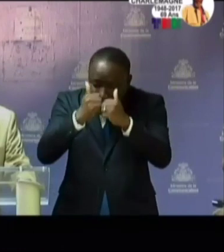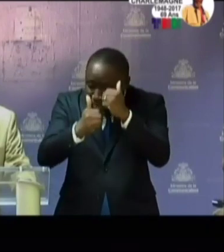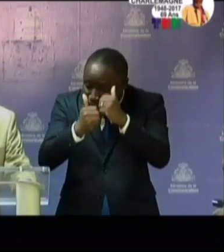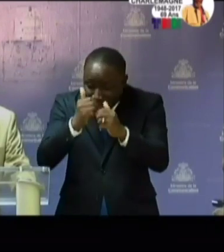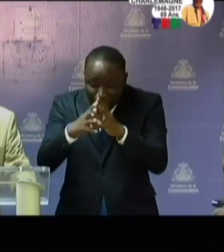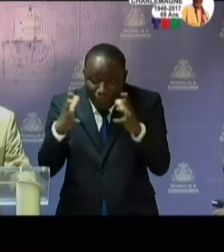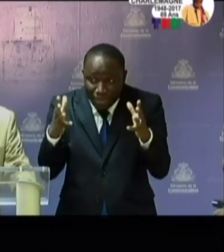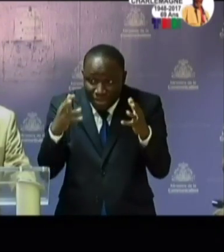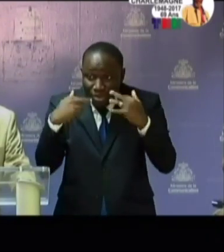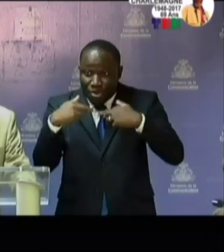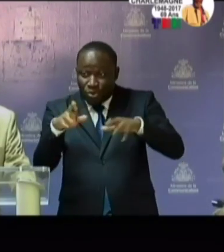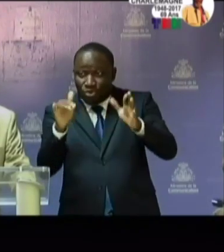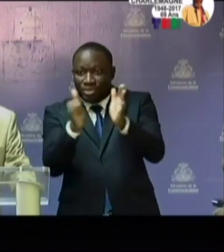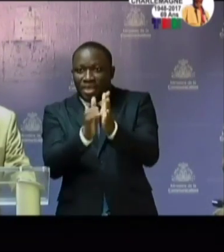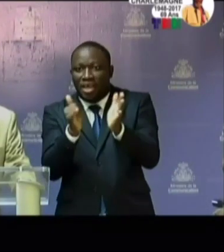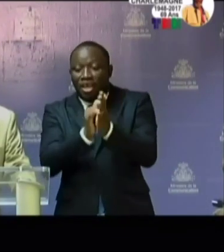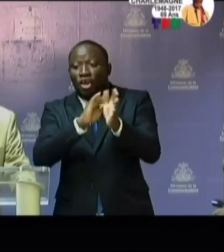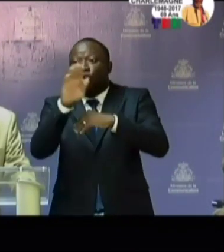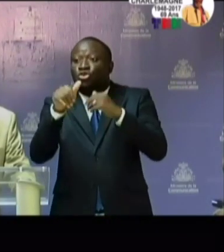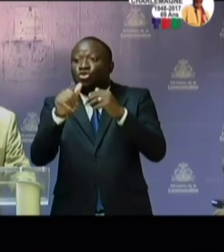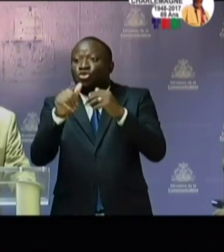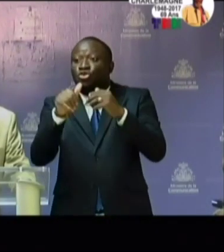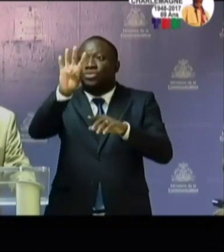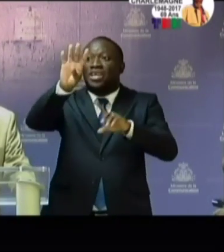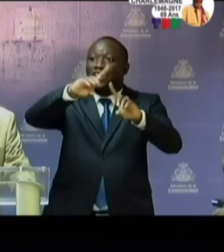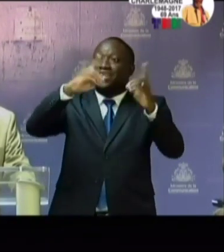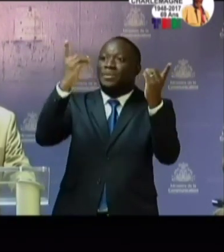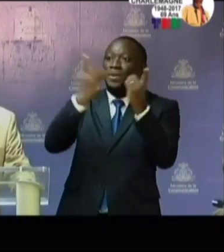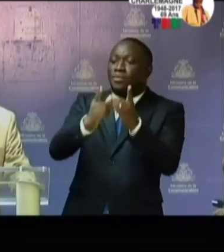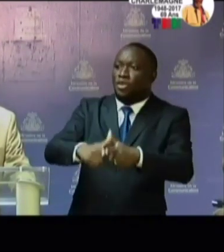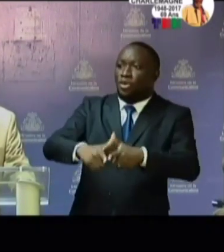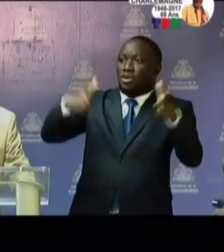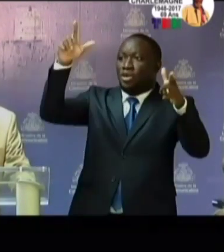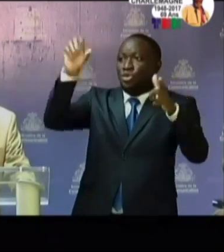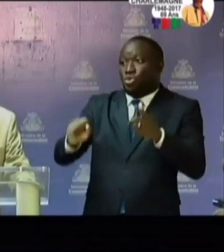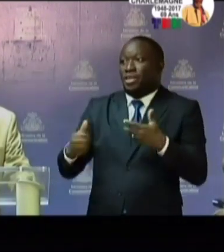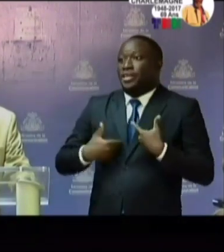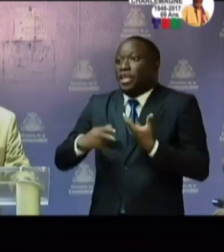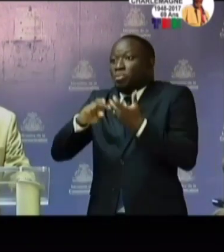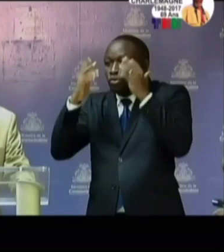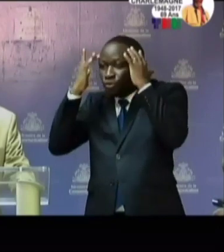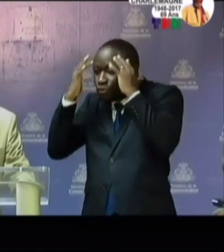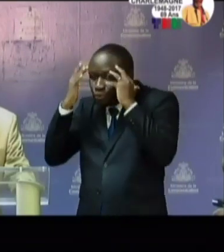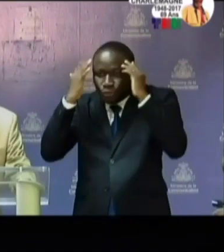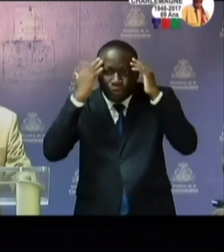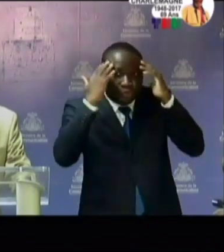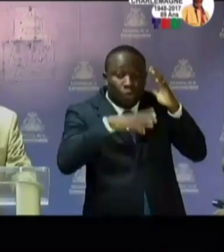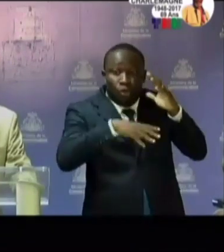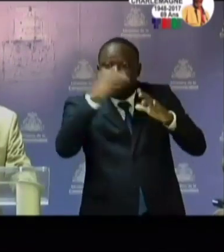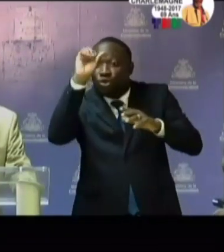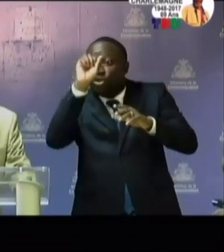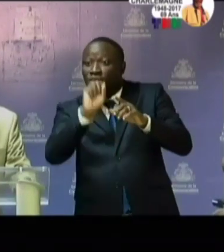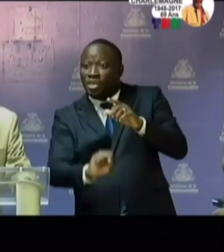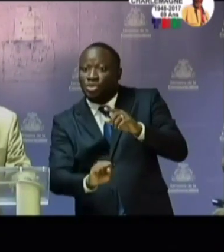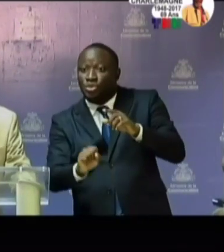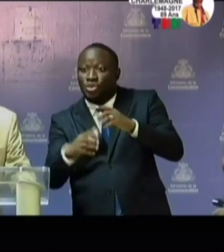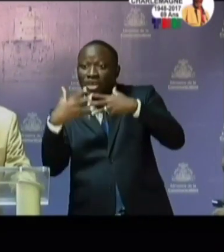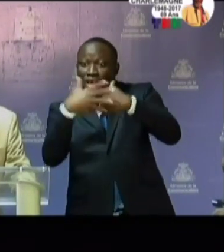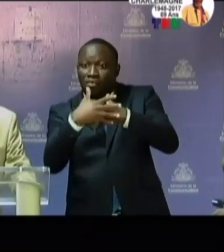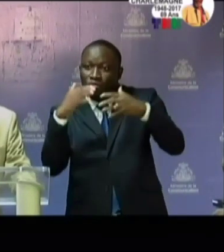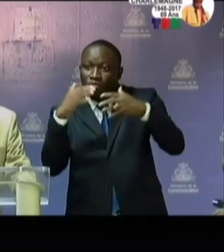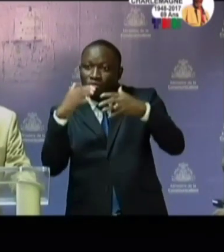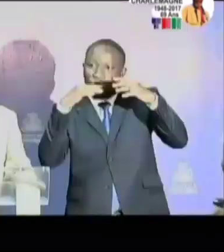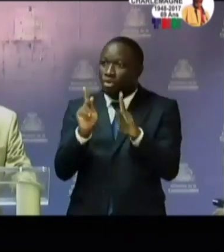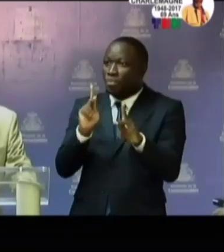route qui était presque tout 4 départements dans le grand sud là tu as un pile problème on monde qui saute dans le sud on monde qui saute Kafou pour entrer pour